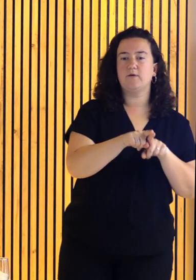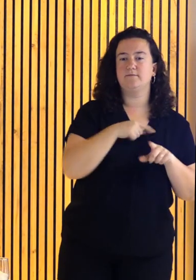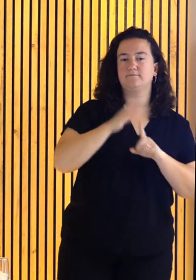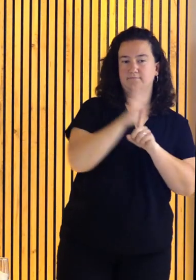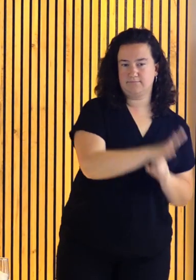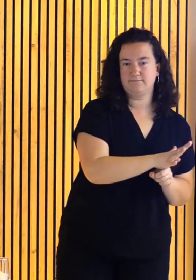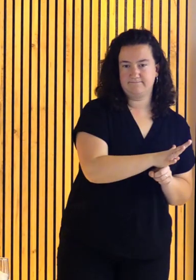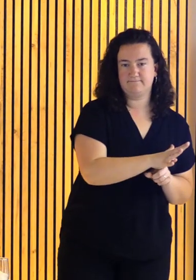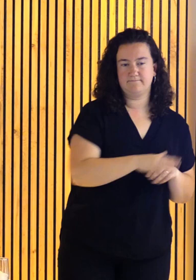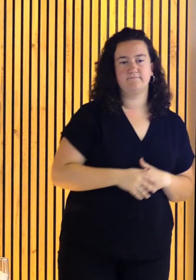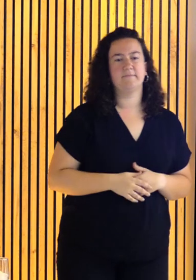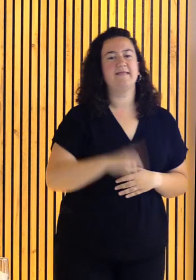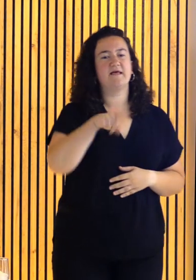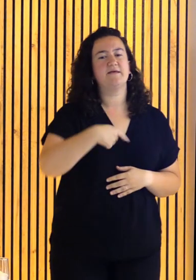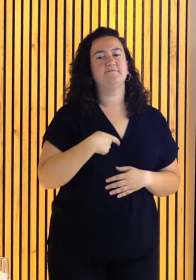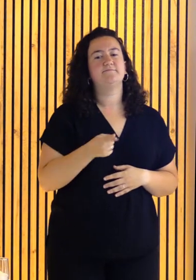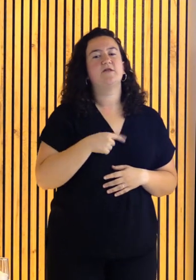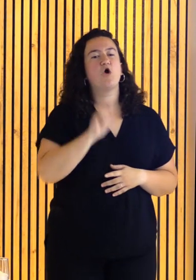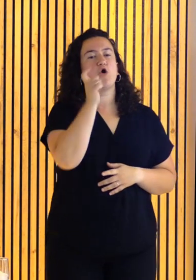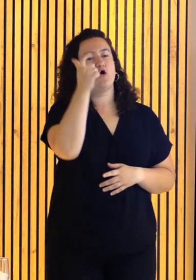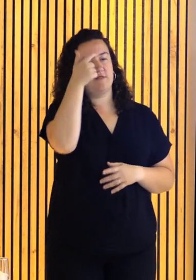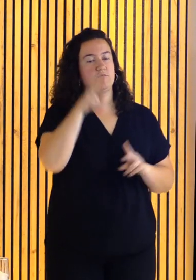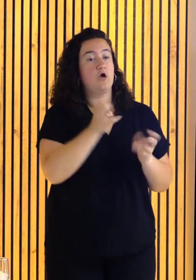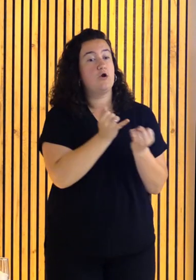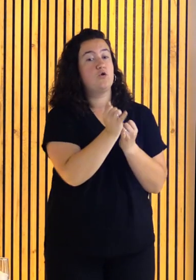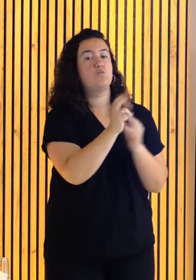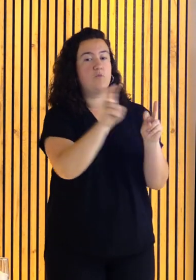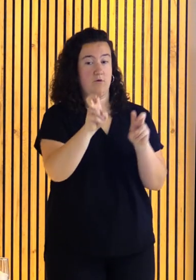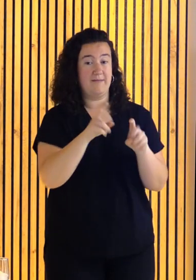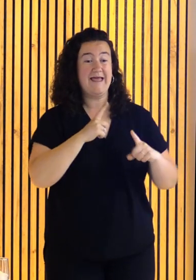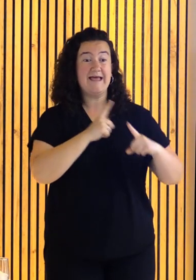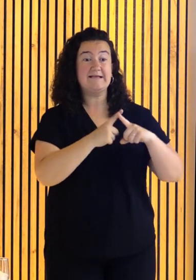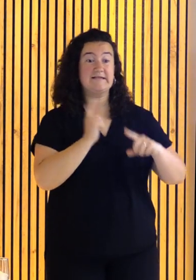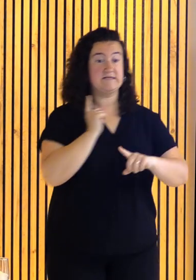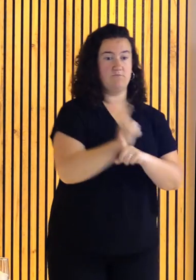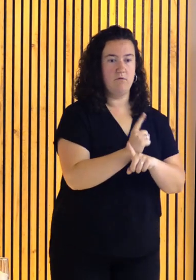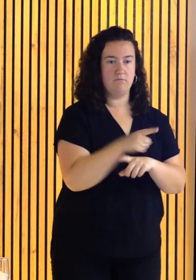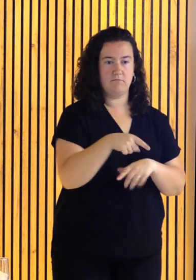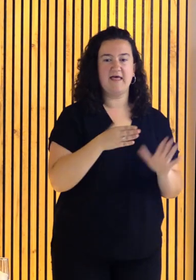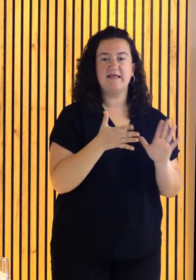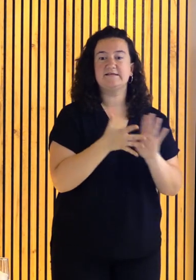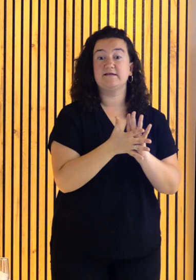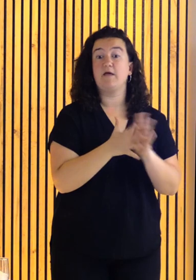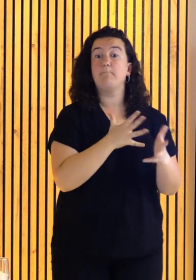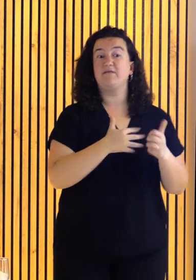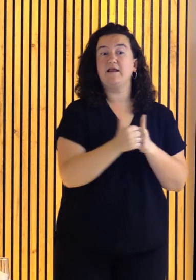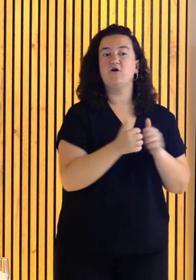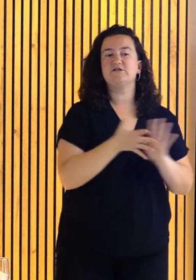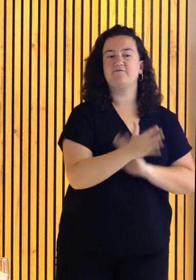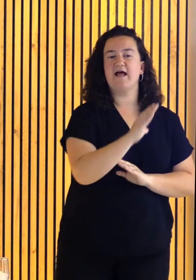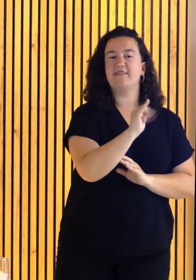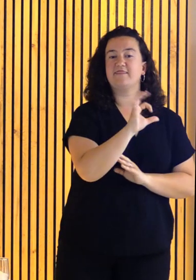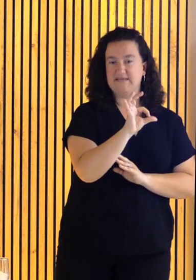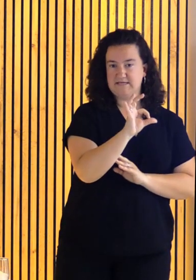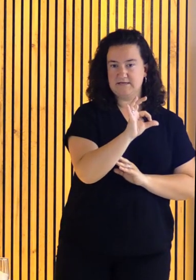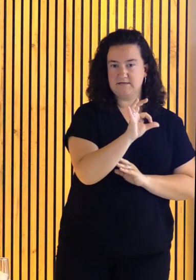Eta da cis sexismoa eta ardatz horretan privilegioa eragiten du cisa izateak. Eta zapalketa berriz